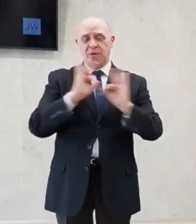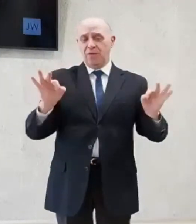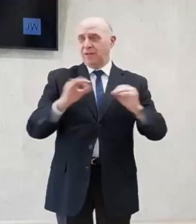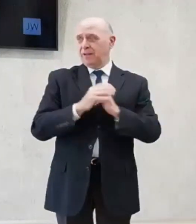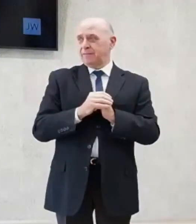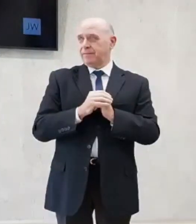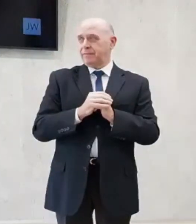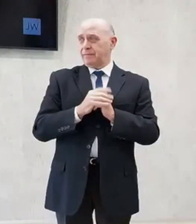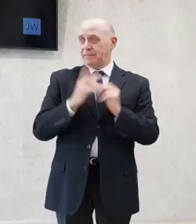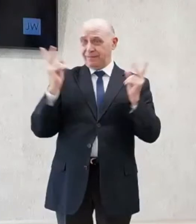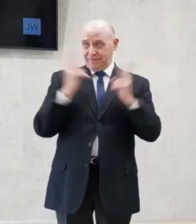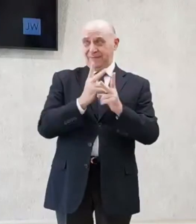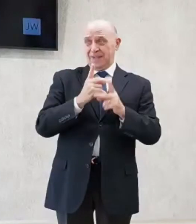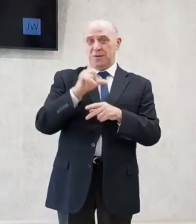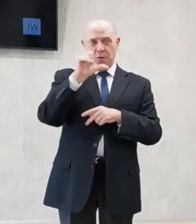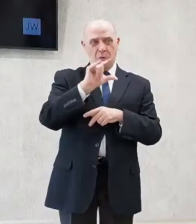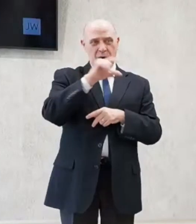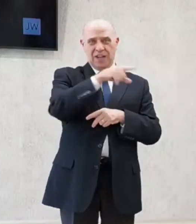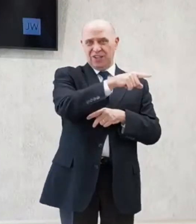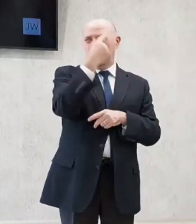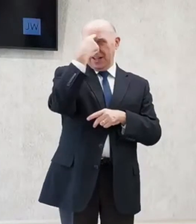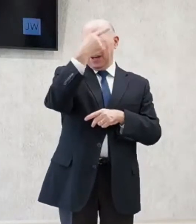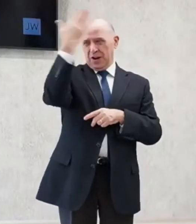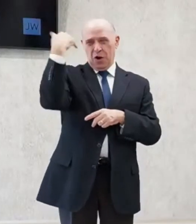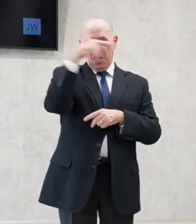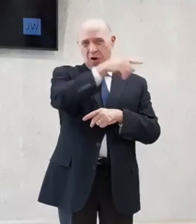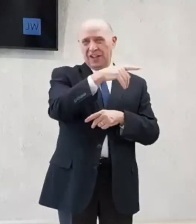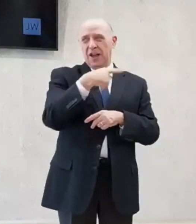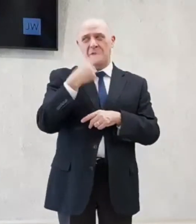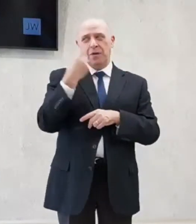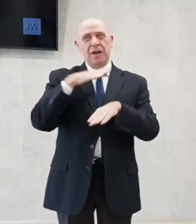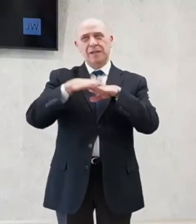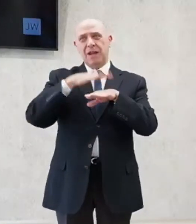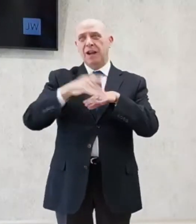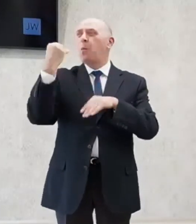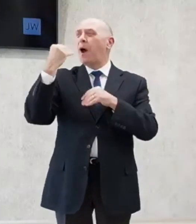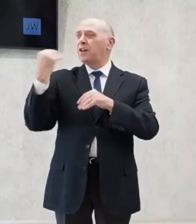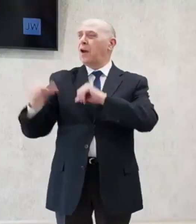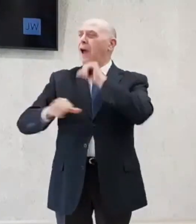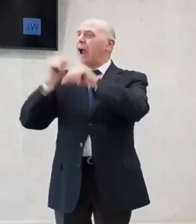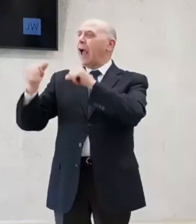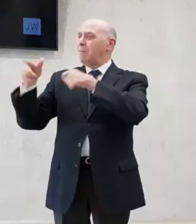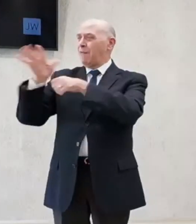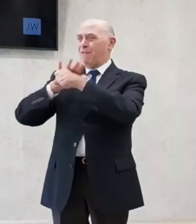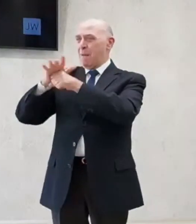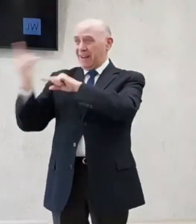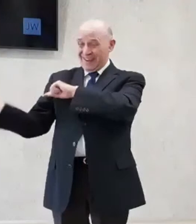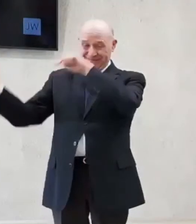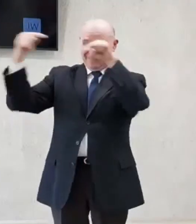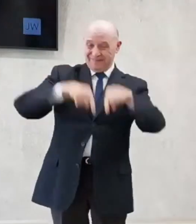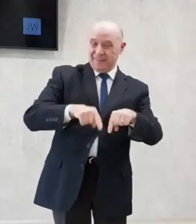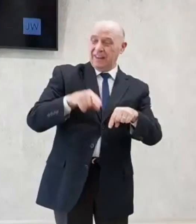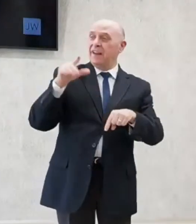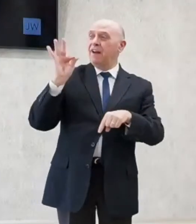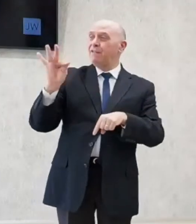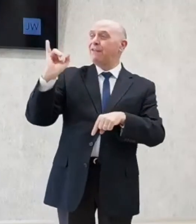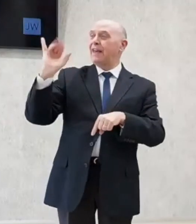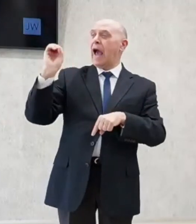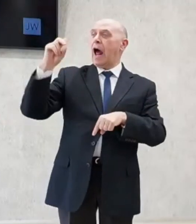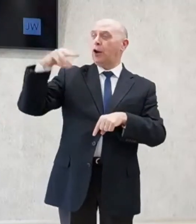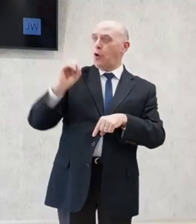Luigi la ricorda bene e ci ha dato molta Gioia questa quando noi ci siamo trasferiti come famiglia qui a Fiano Romano